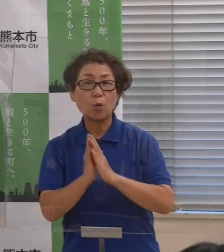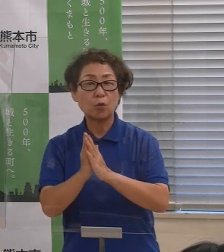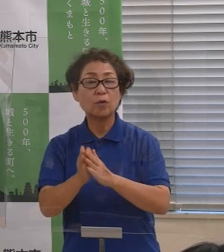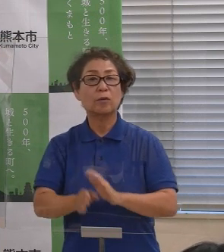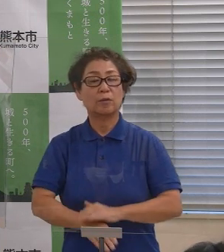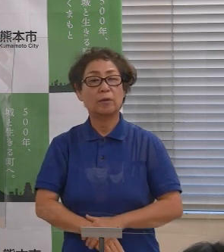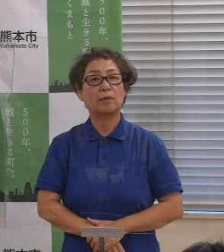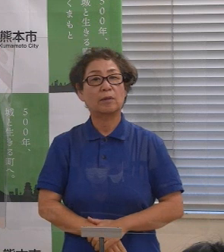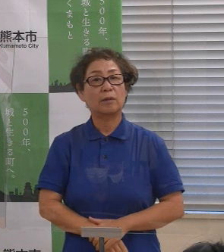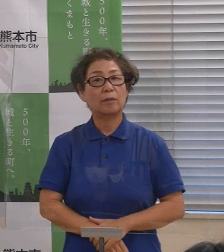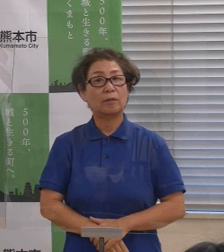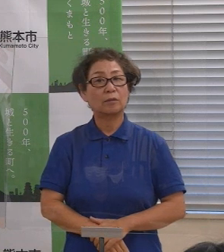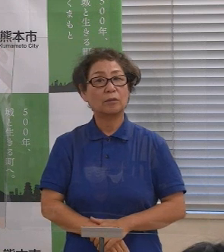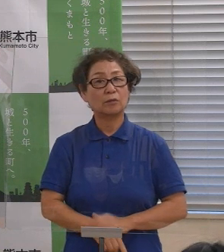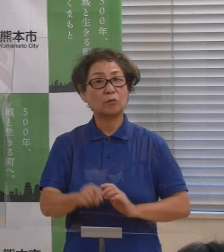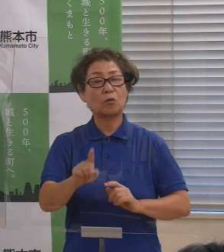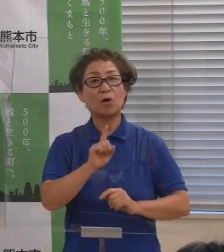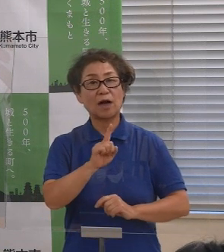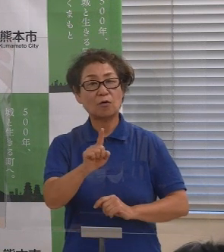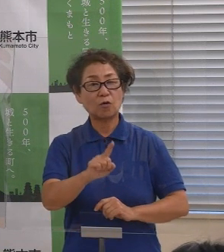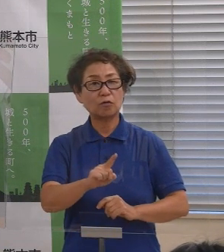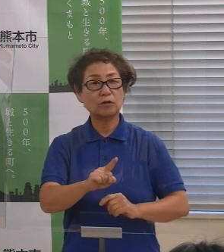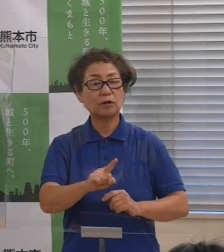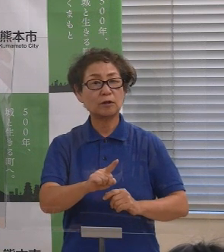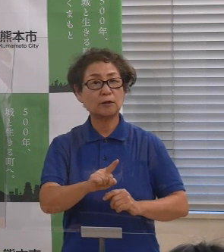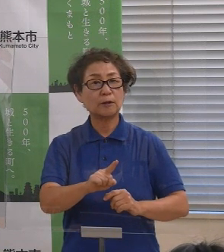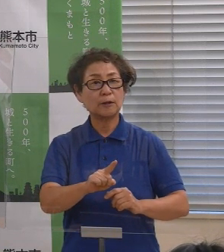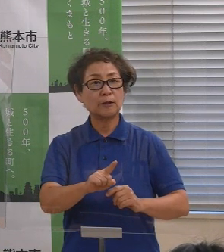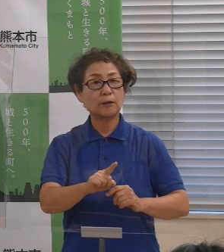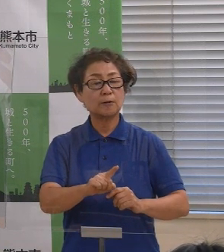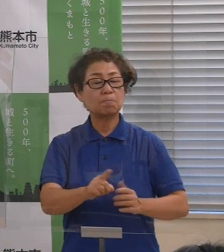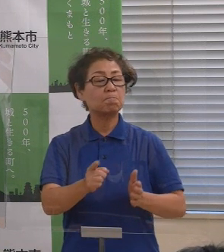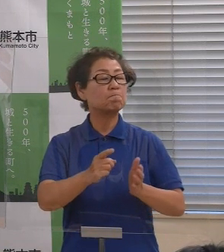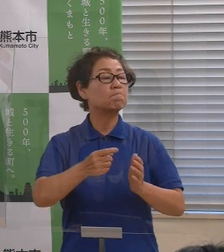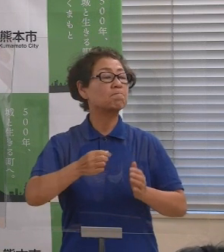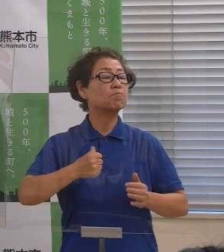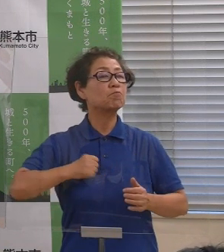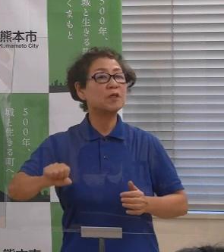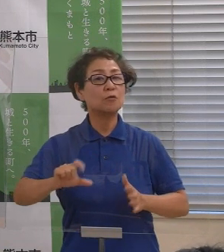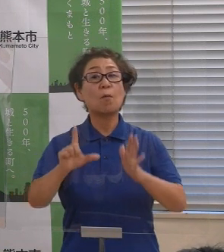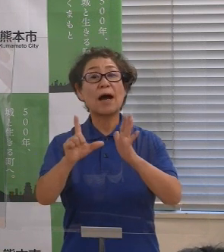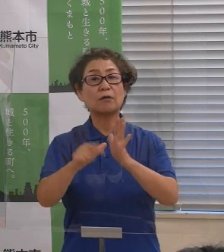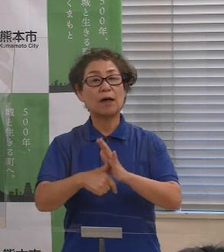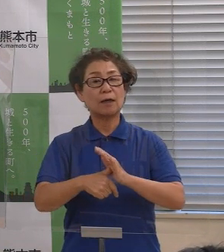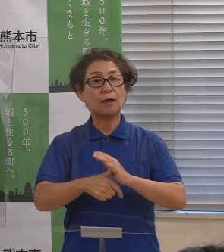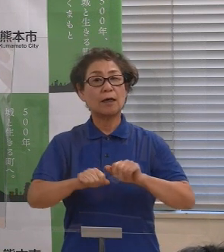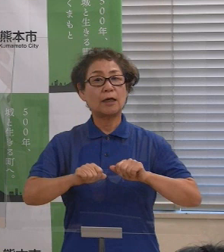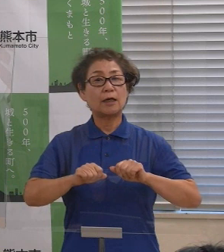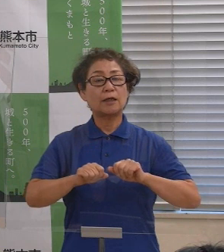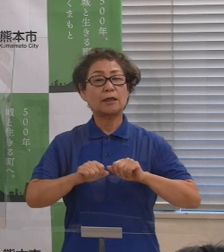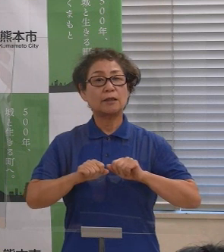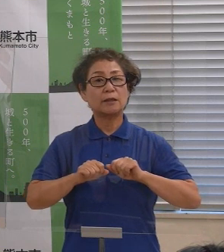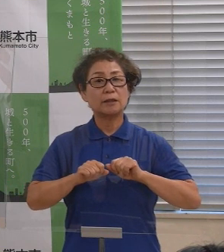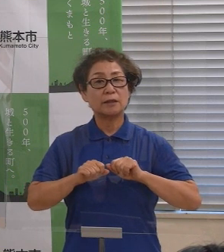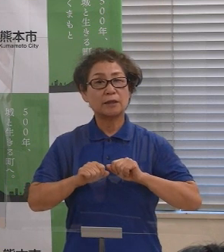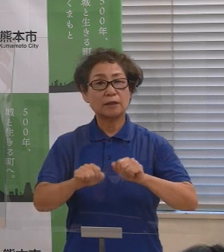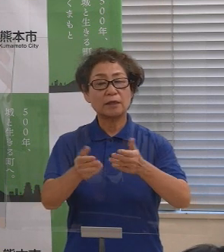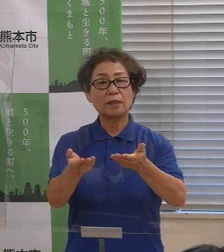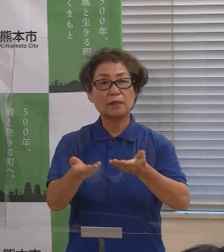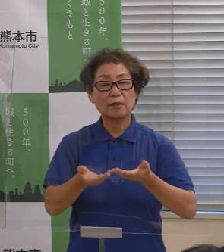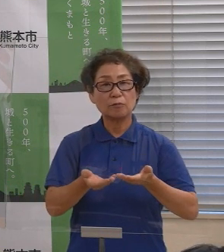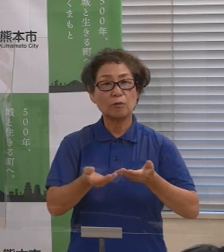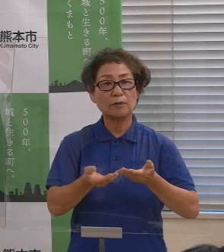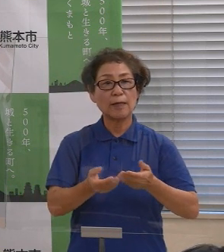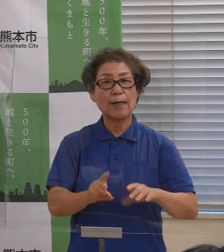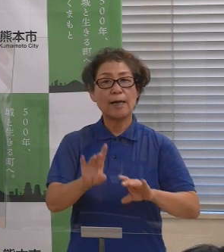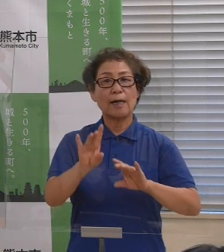して、その勧告に従われない場合にはですね、従っていただくことができるというような、そうい